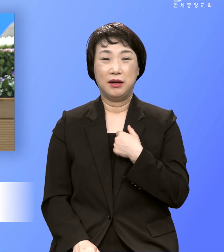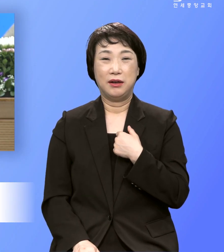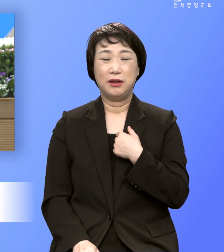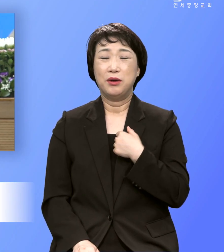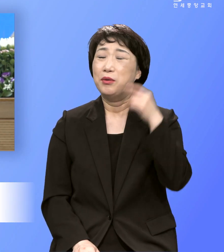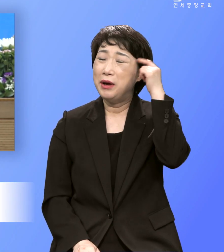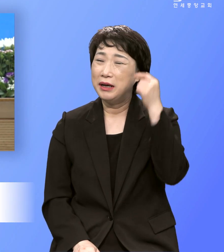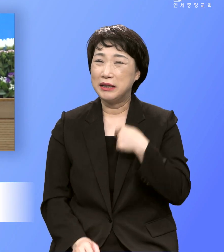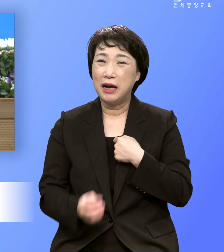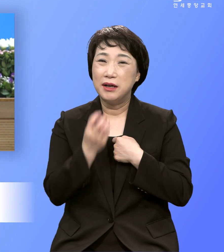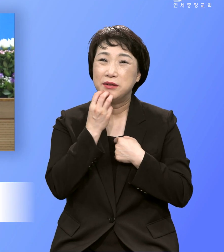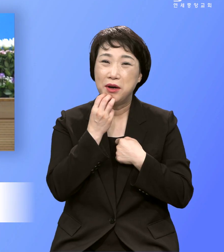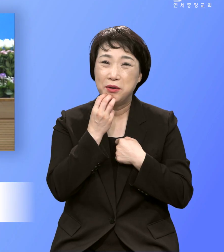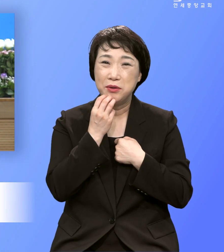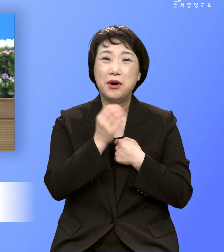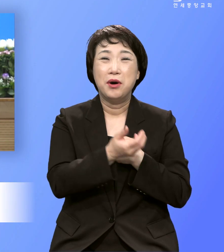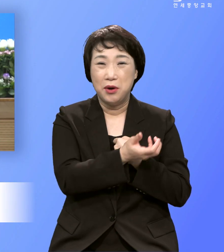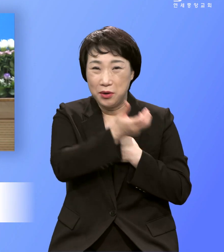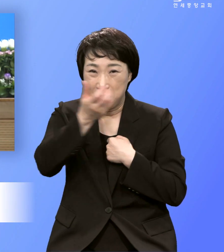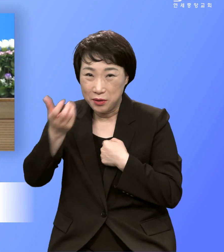왜 나는 서울로 와서